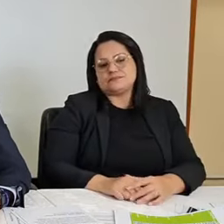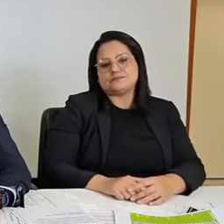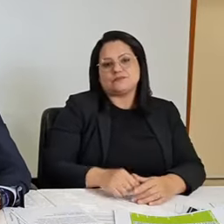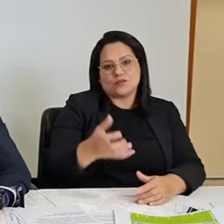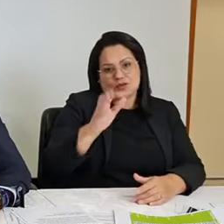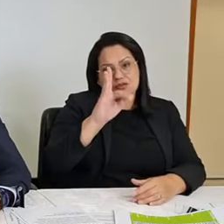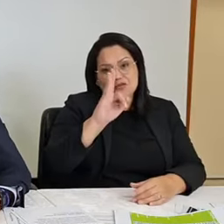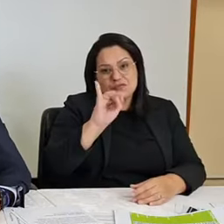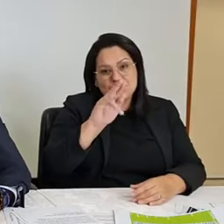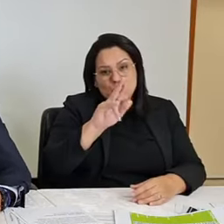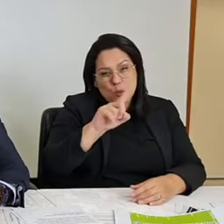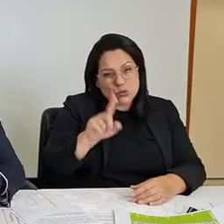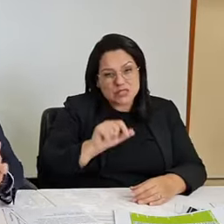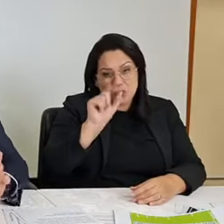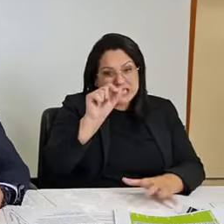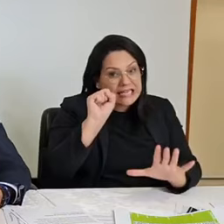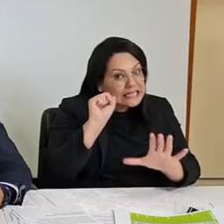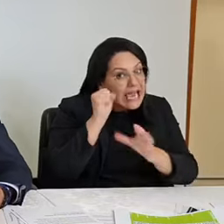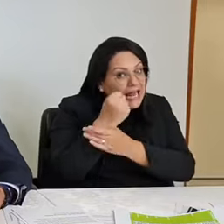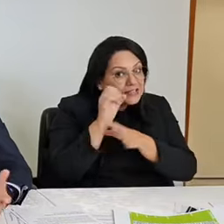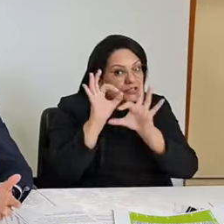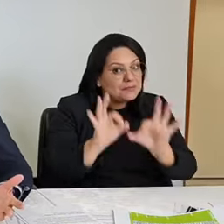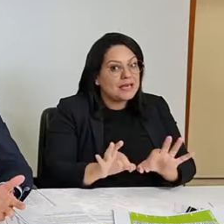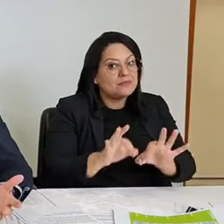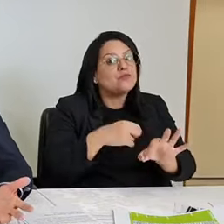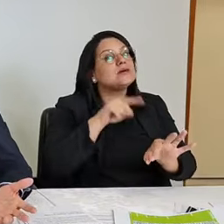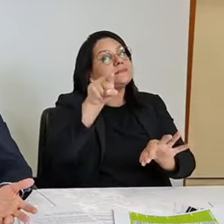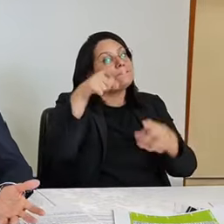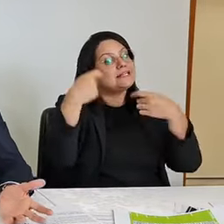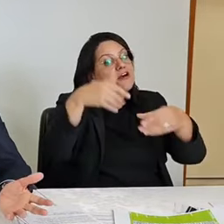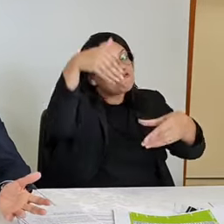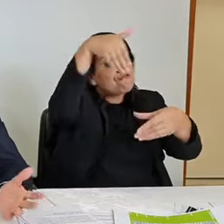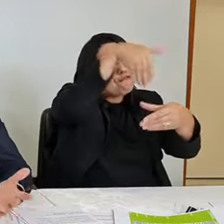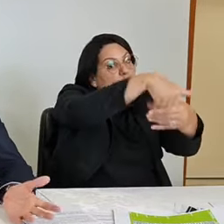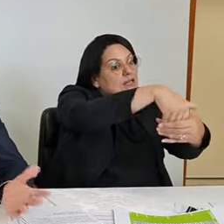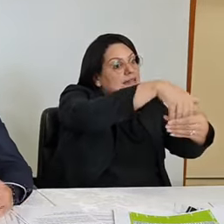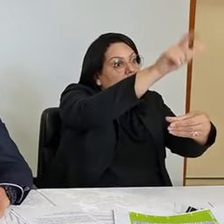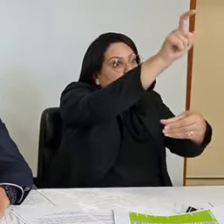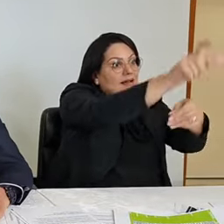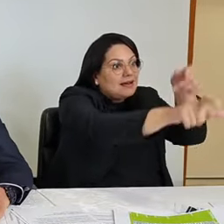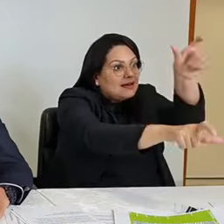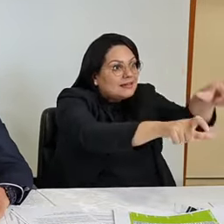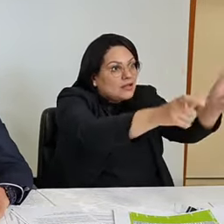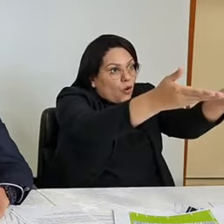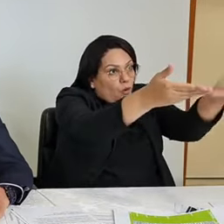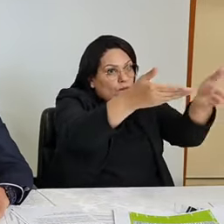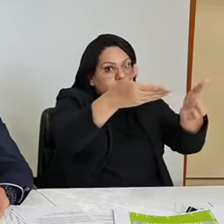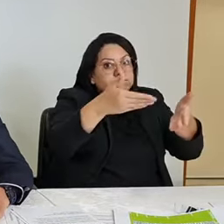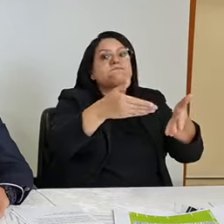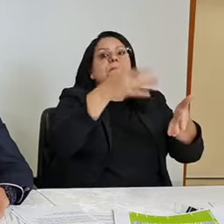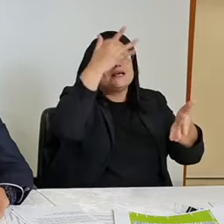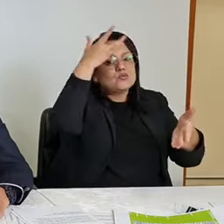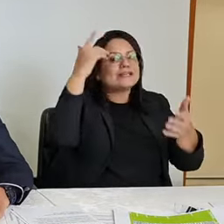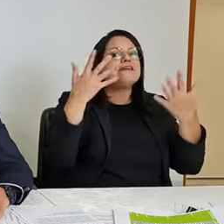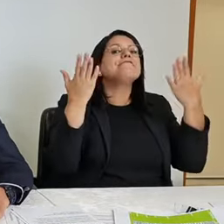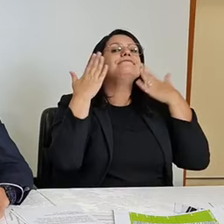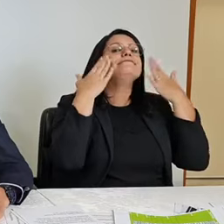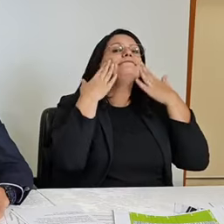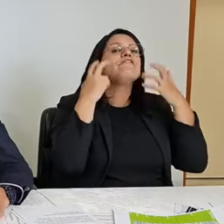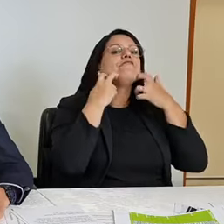O que garante, Fiuza, é você. A gente eleger gente que tenha vergonha na cara. Eu acho que é por aí.